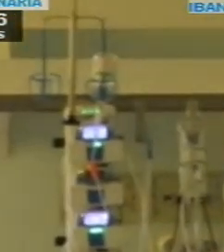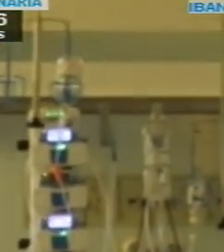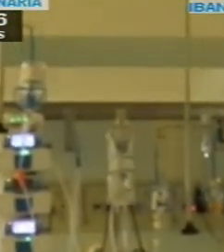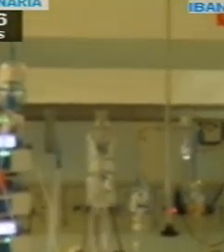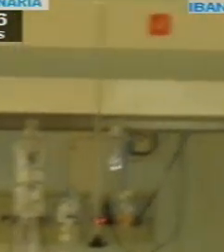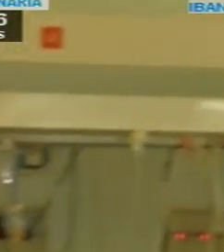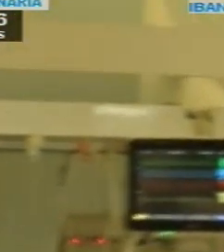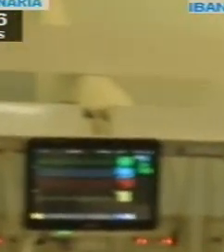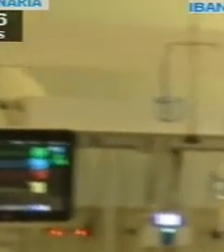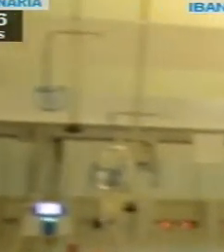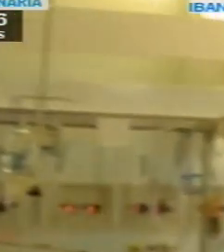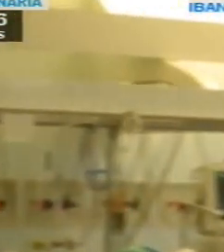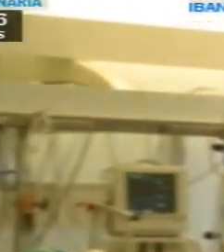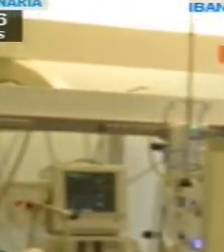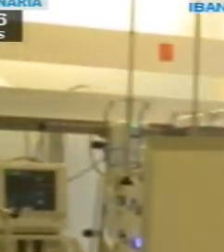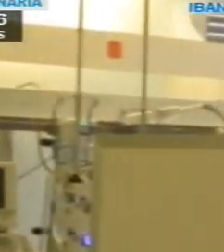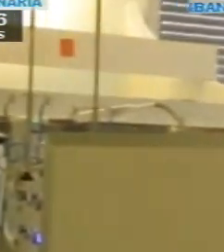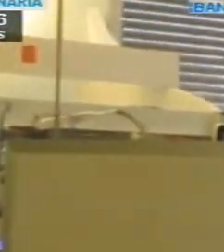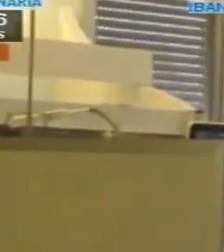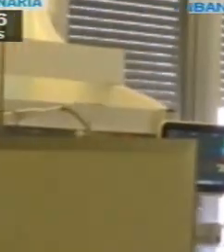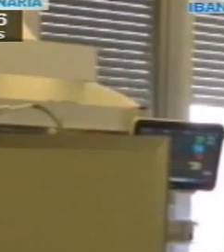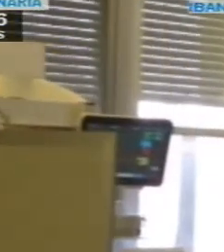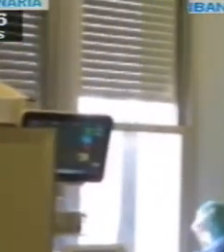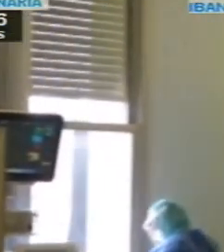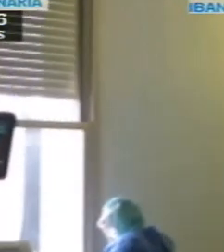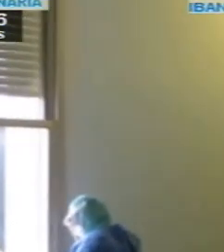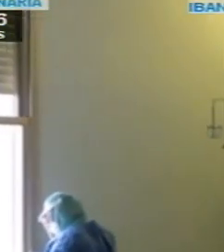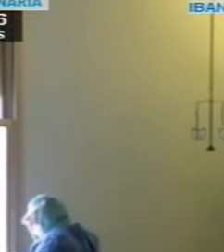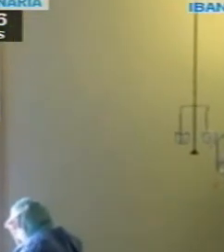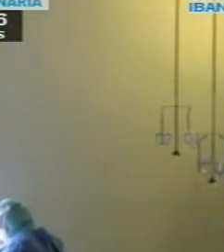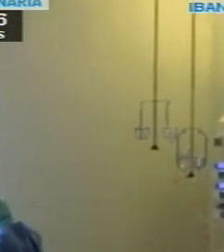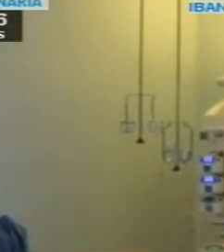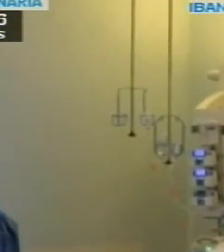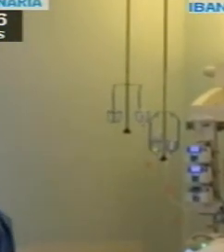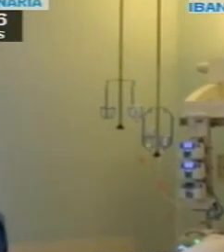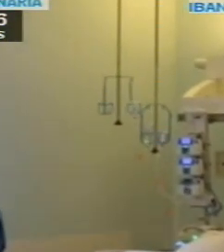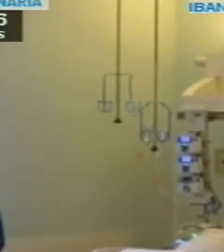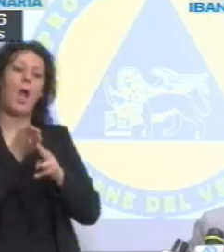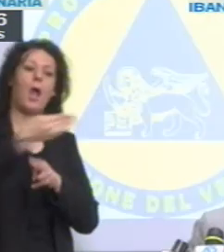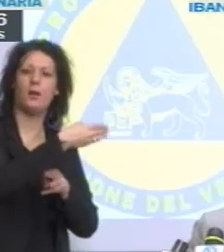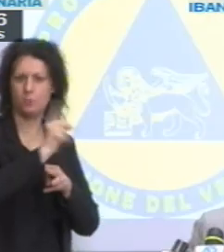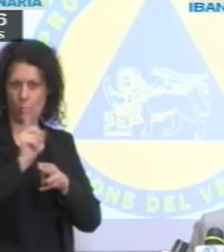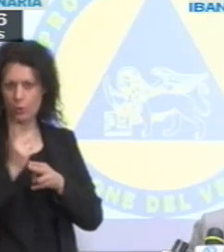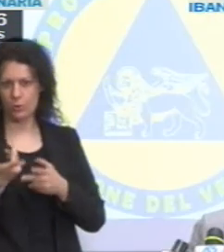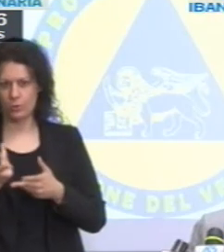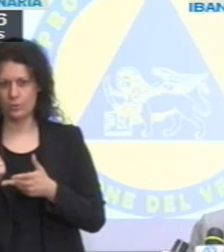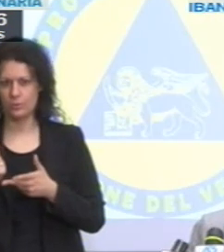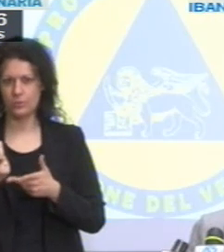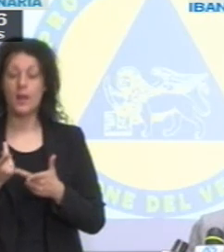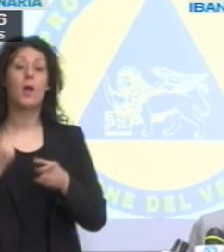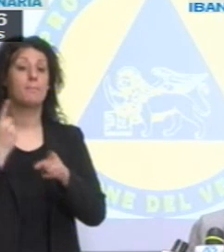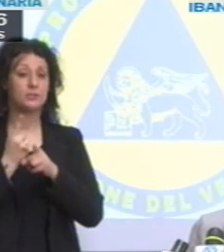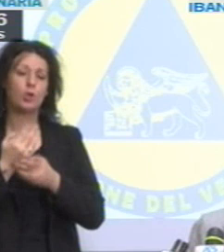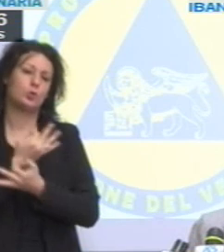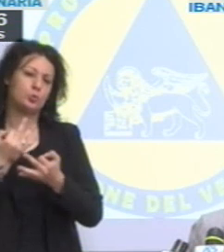dato, grazie per tutto. Noi abbiamo portato a casa 200 ventilatori, poi ce ne siamo anche comprati. È giusto che ci sia una regia